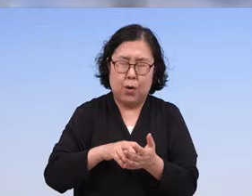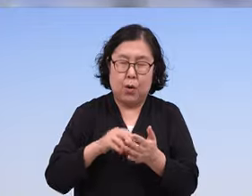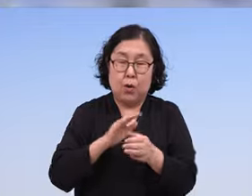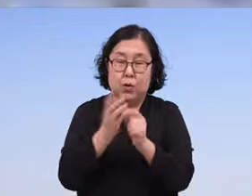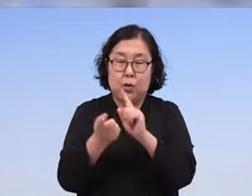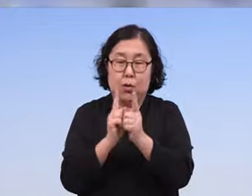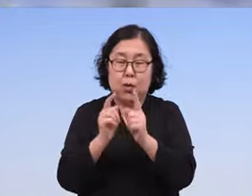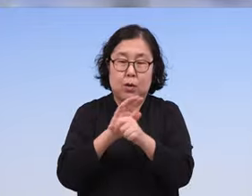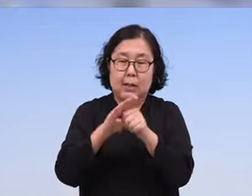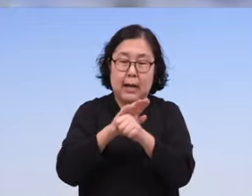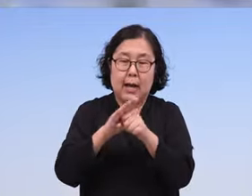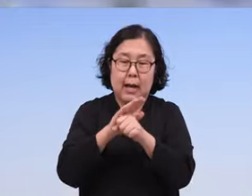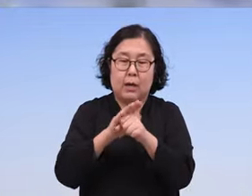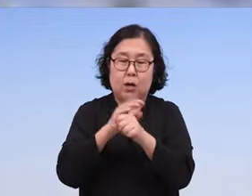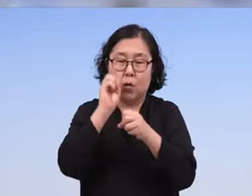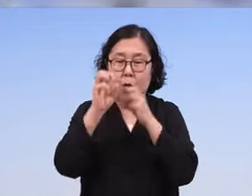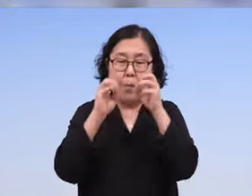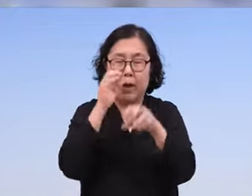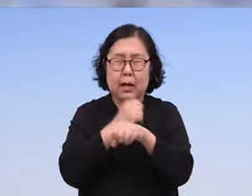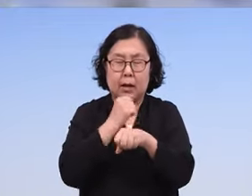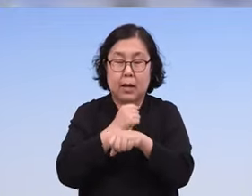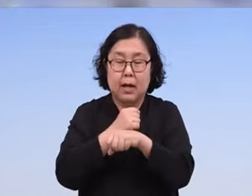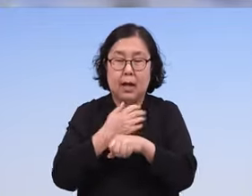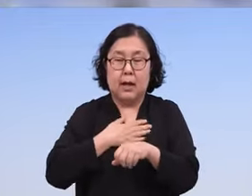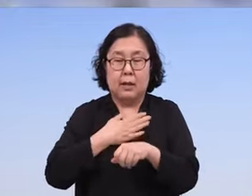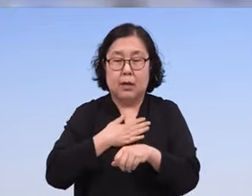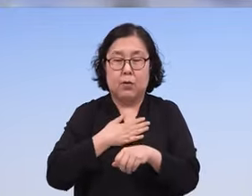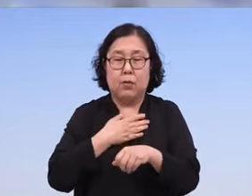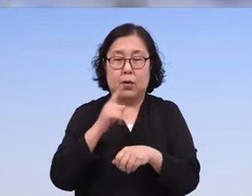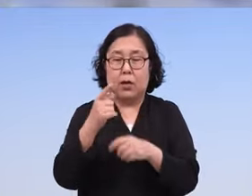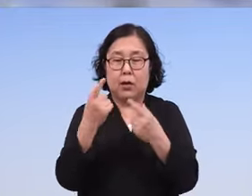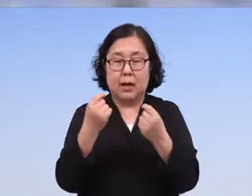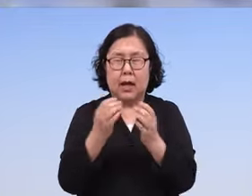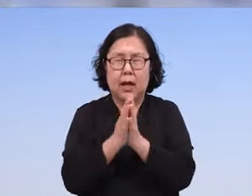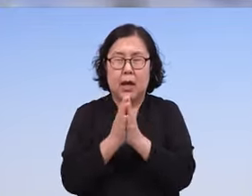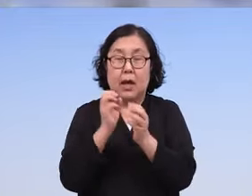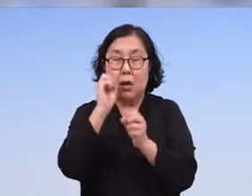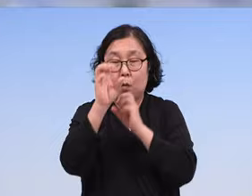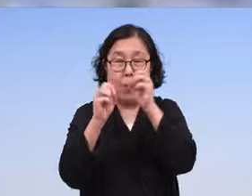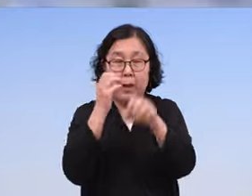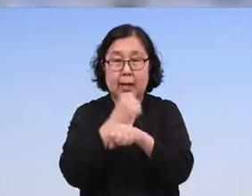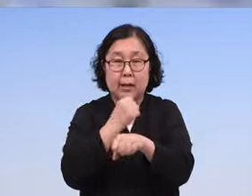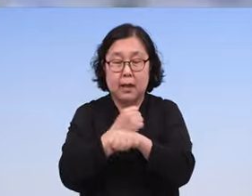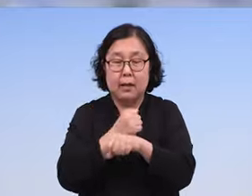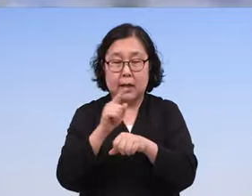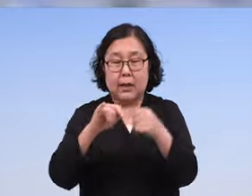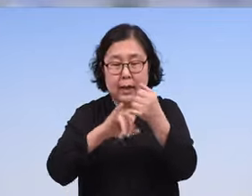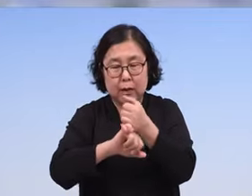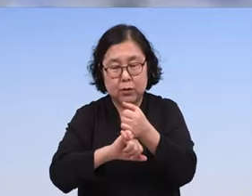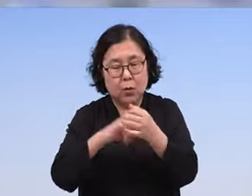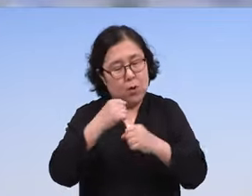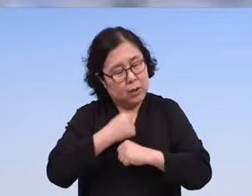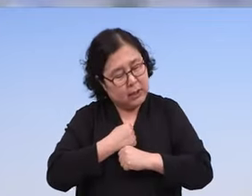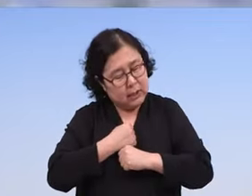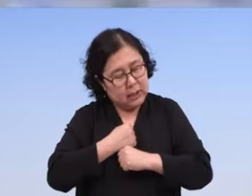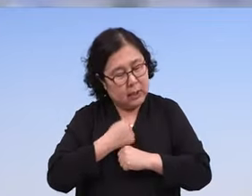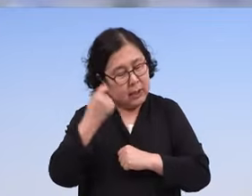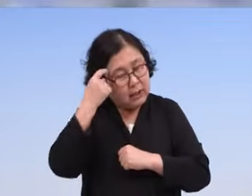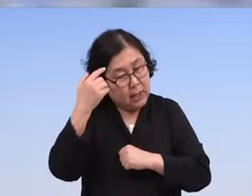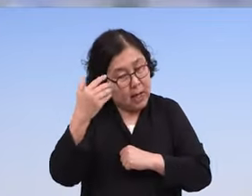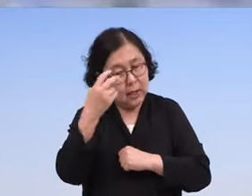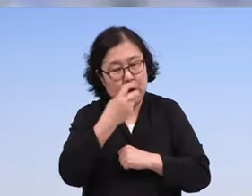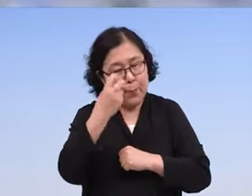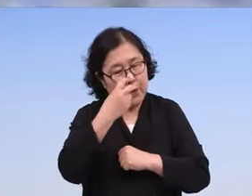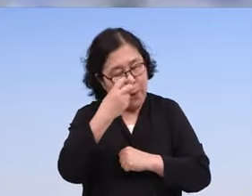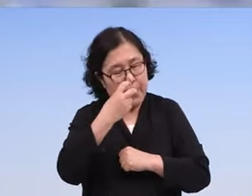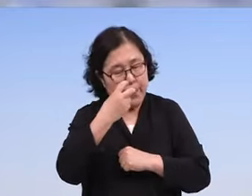부들부들 떨면서 사랑을 고백하는 신랑 신부를 보면서 나도 이렇게 고백했었는데 이 약속이 내가 지금 지켜지고 있나? 이렇게